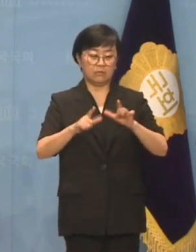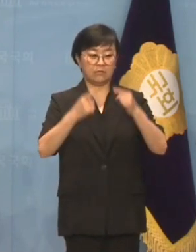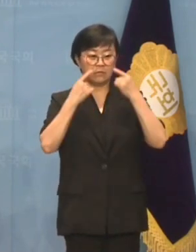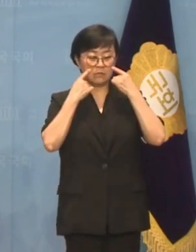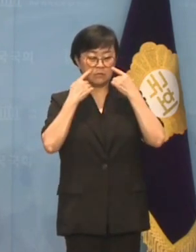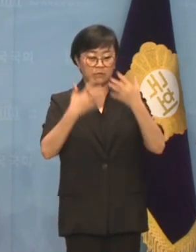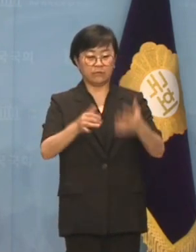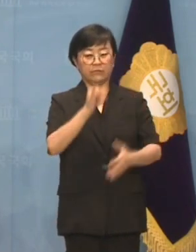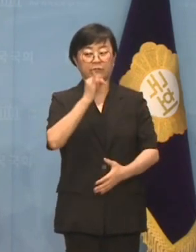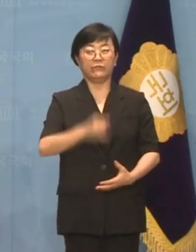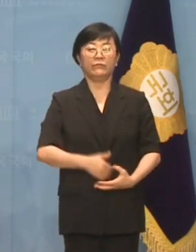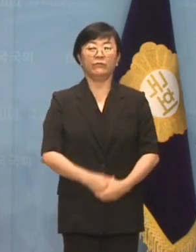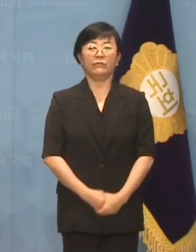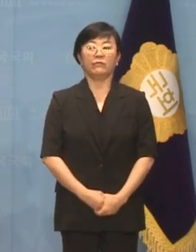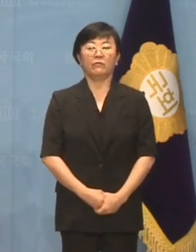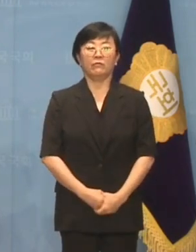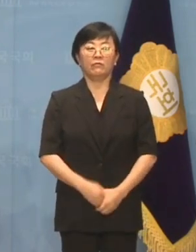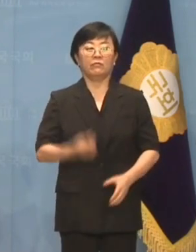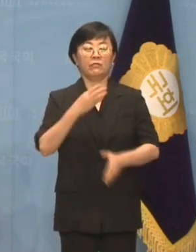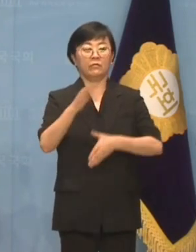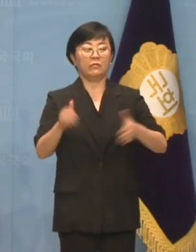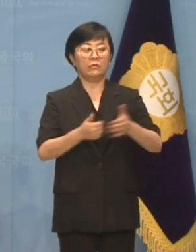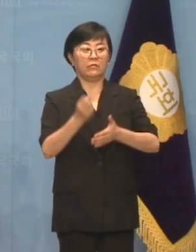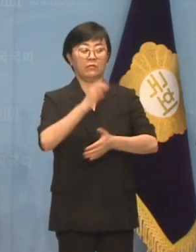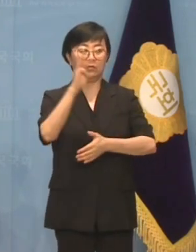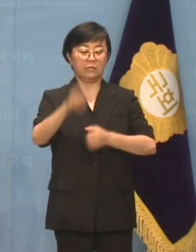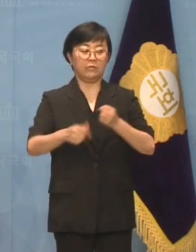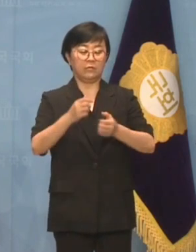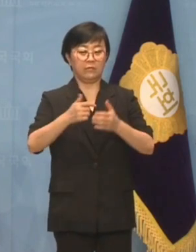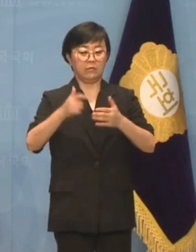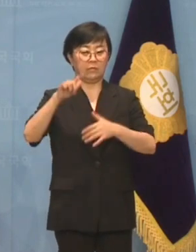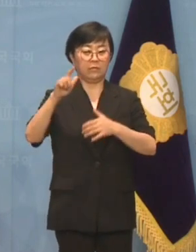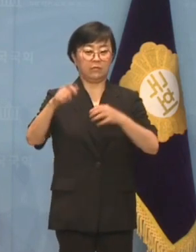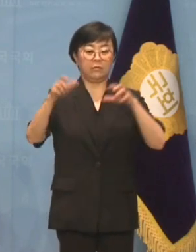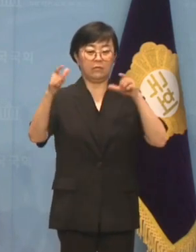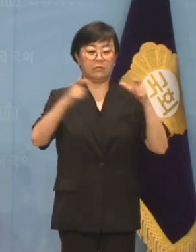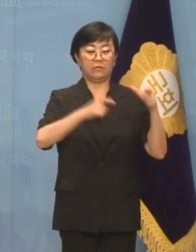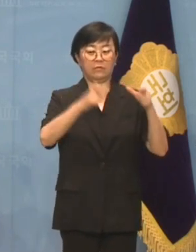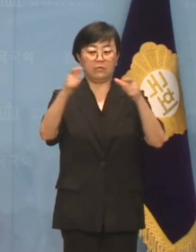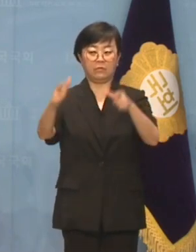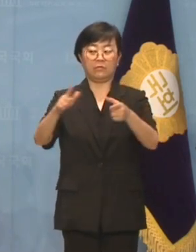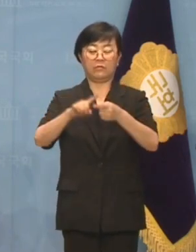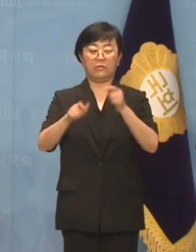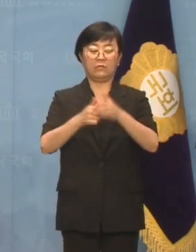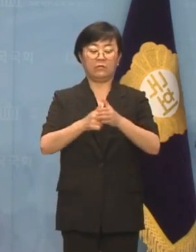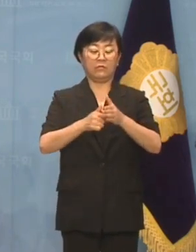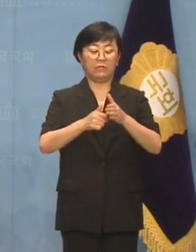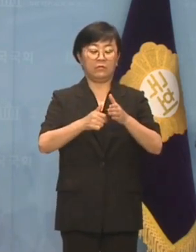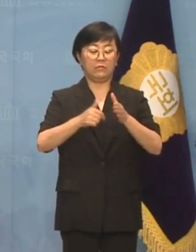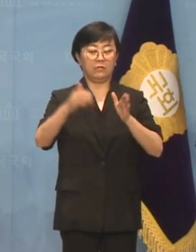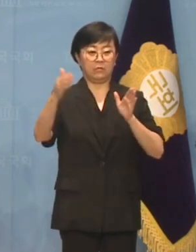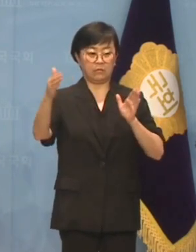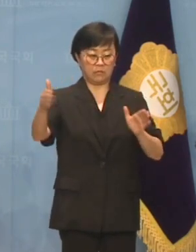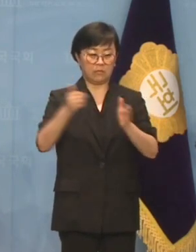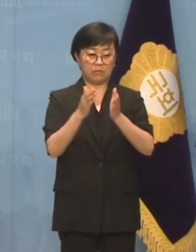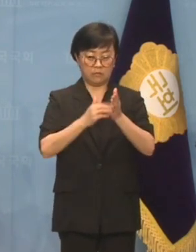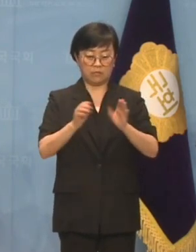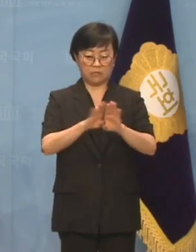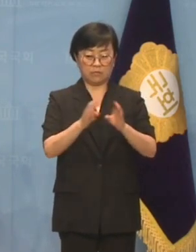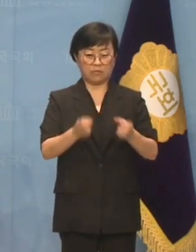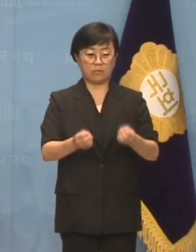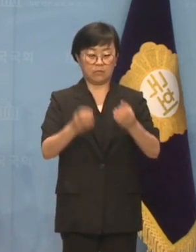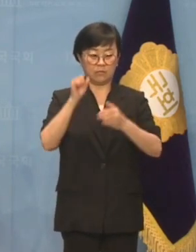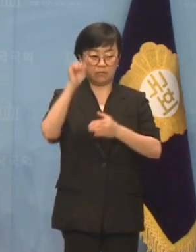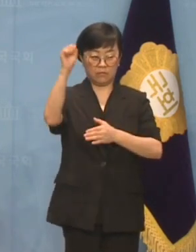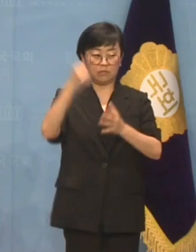불보듯 눈에 선합니다. 경기도 부천시와 고양시의 지역구를 둔 우리 서해선 대곡소사구간 몰래